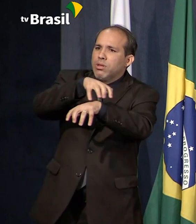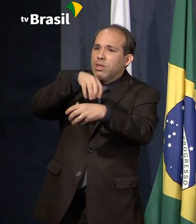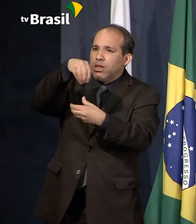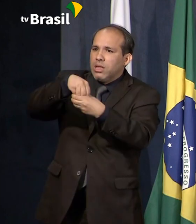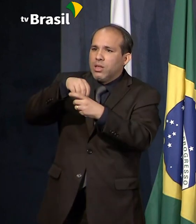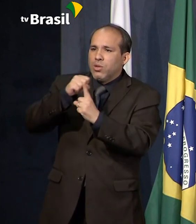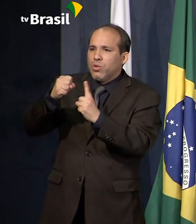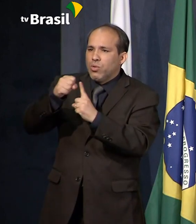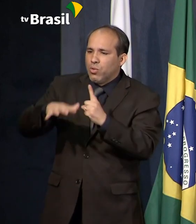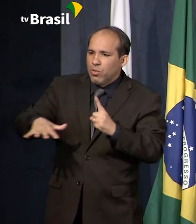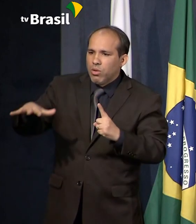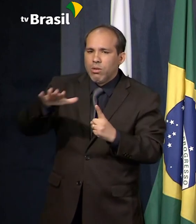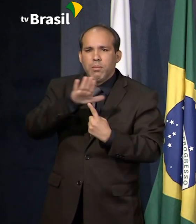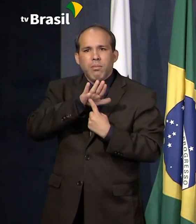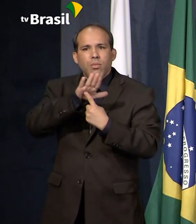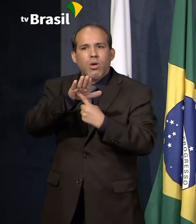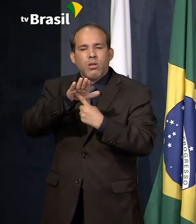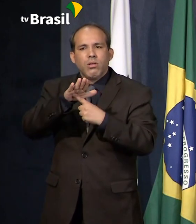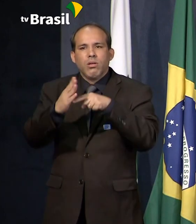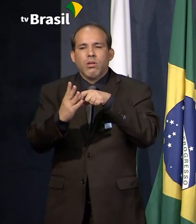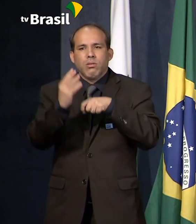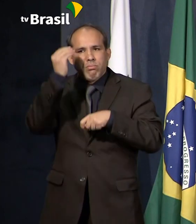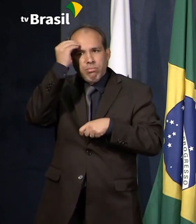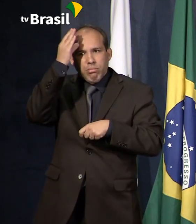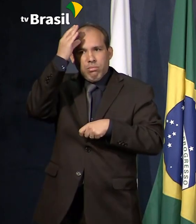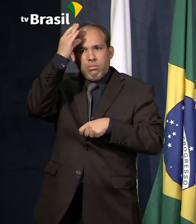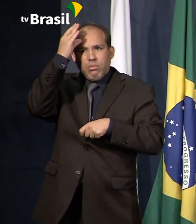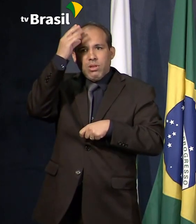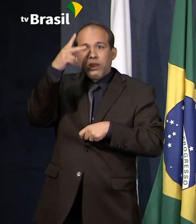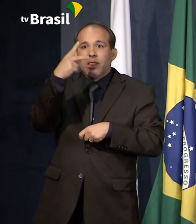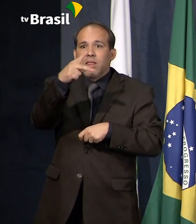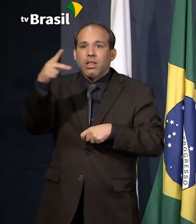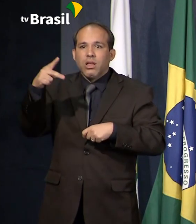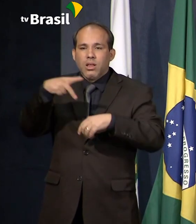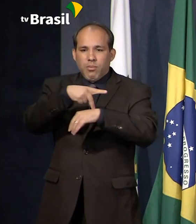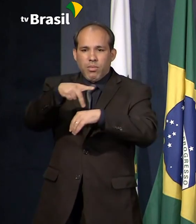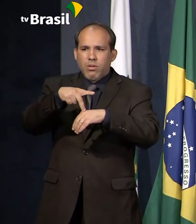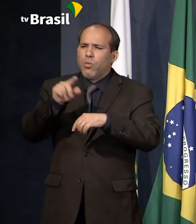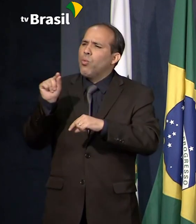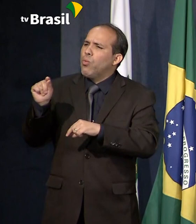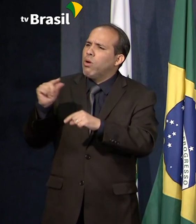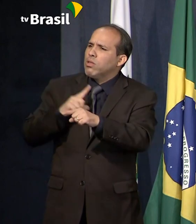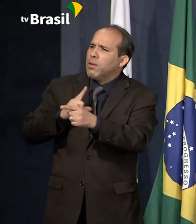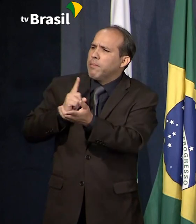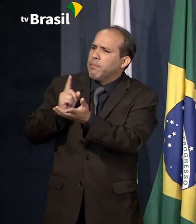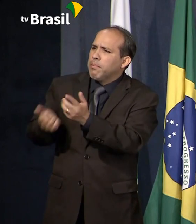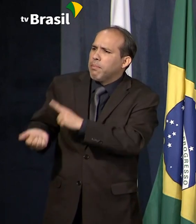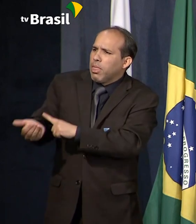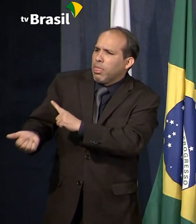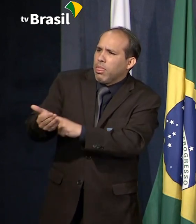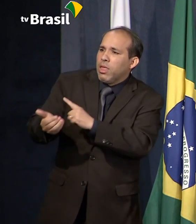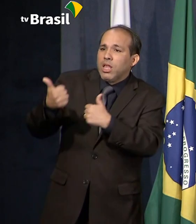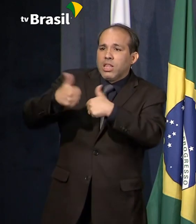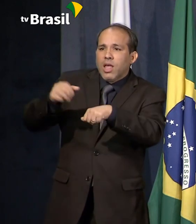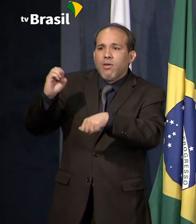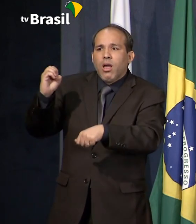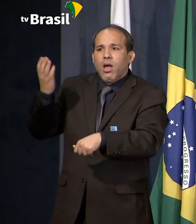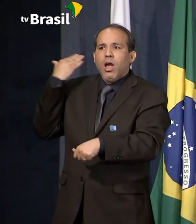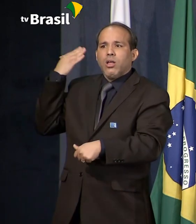trouxeram ao conhecimento da nação as práticas condenáveis que estavam a ocorrer no país,